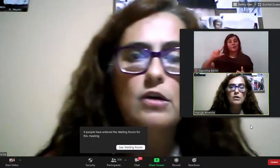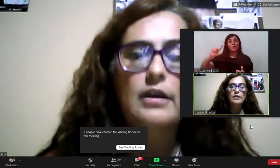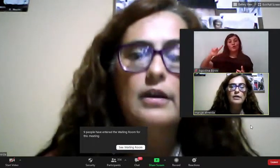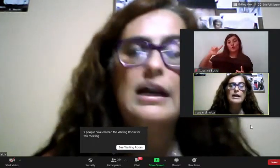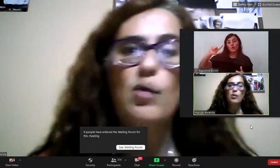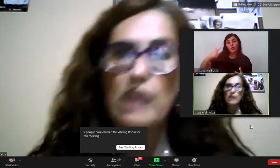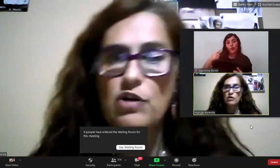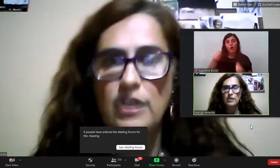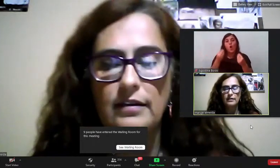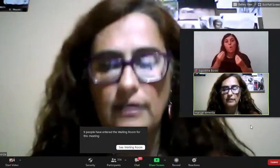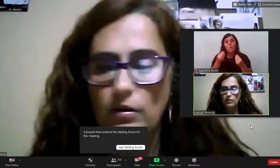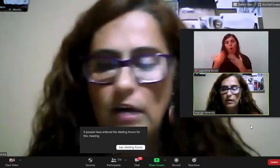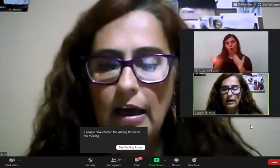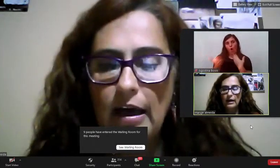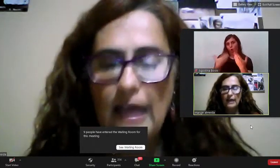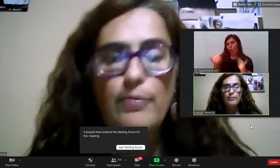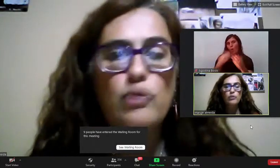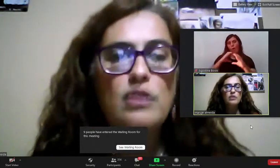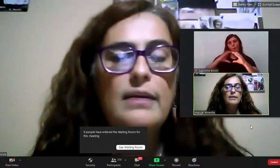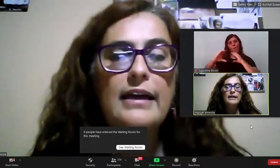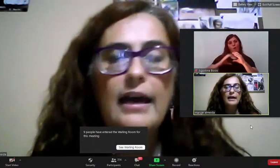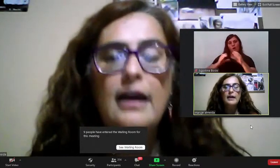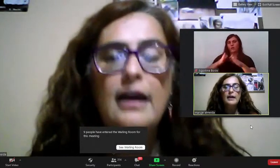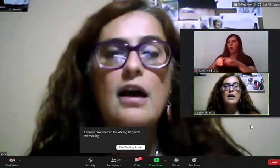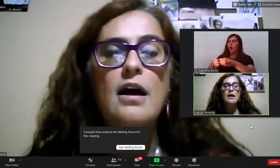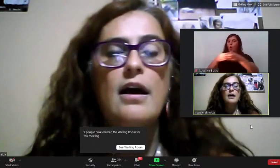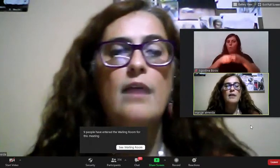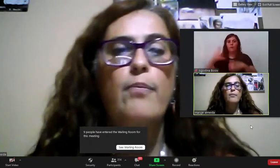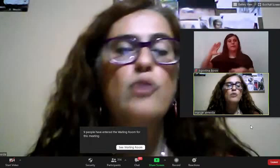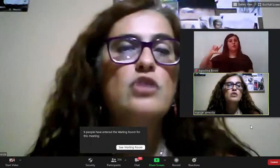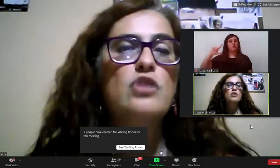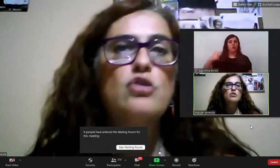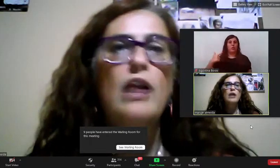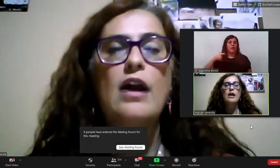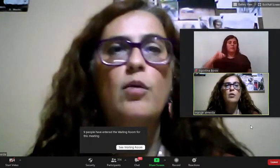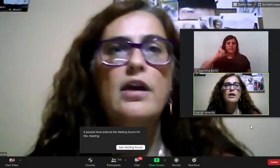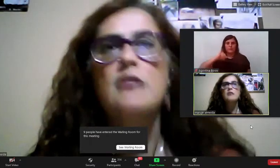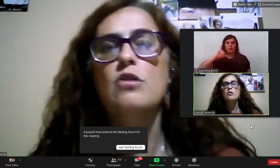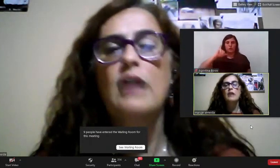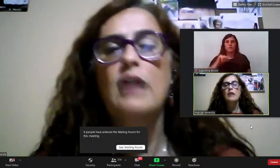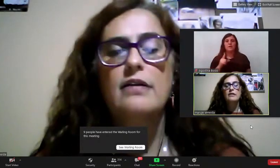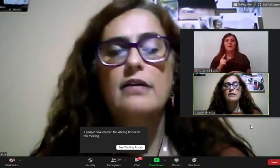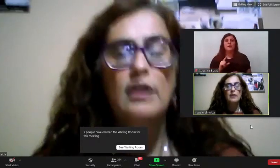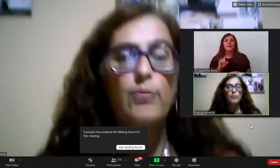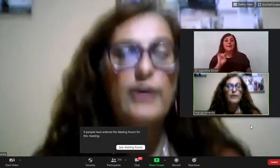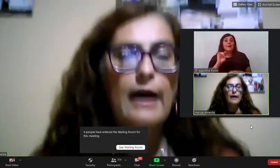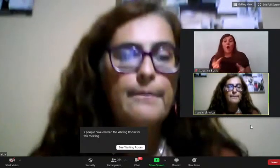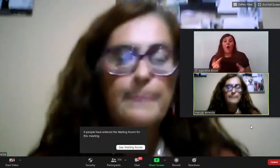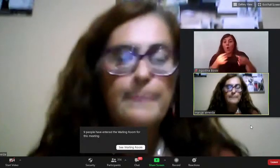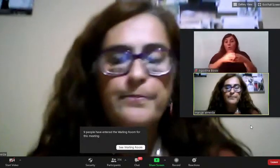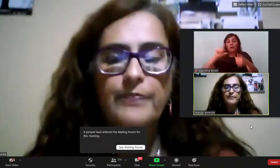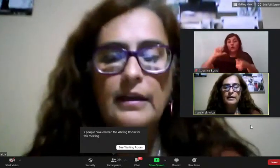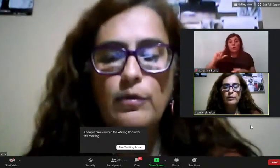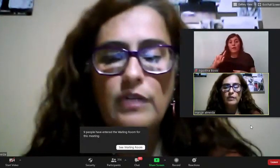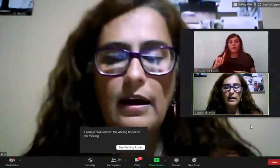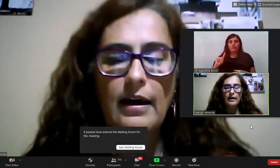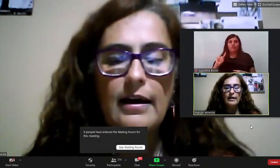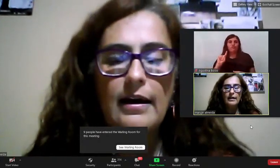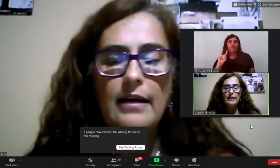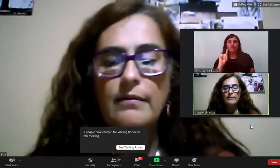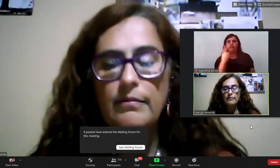comunidad sorda y la comunidad oyente, ¿no? Es imposible que por sí sola la comunidad sorda pueda,